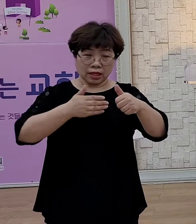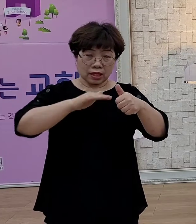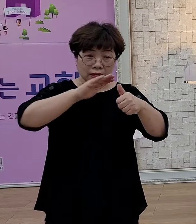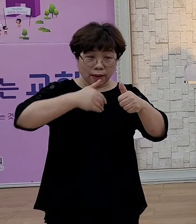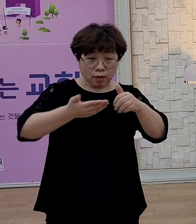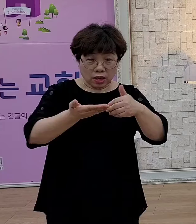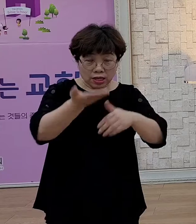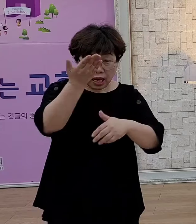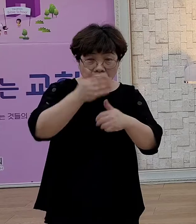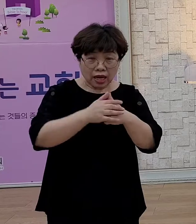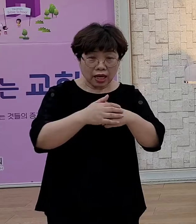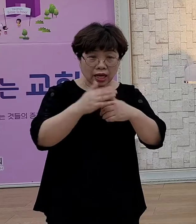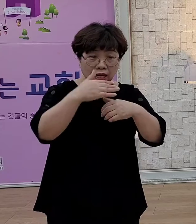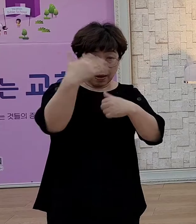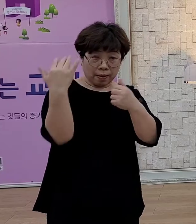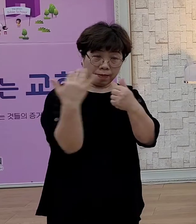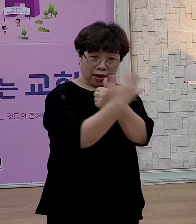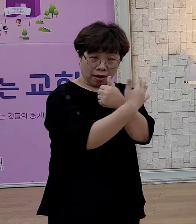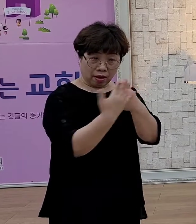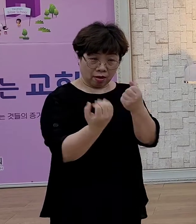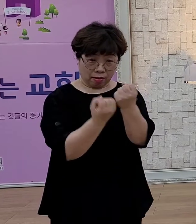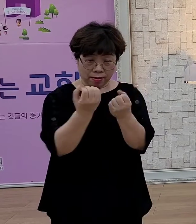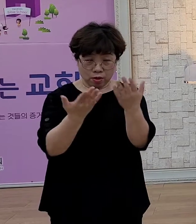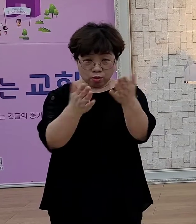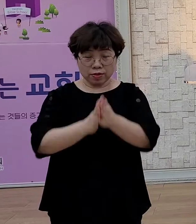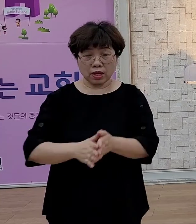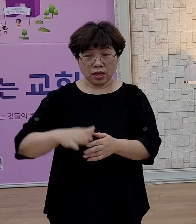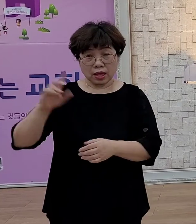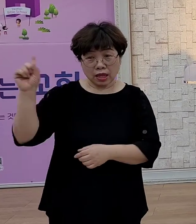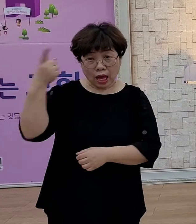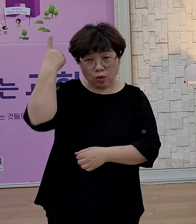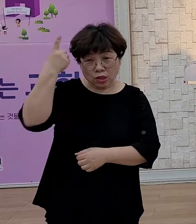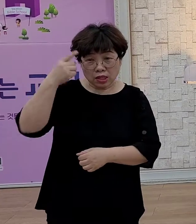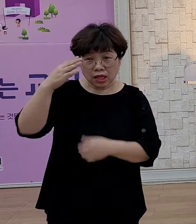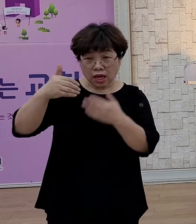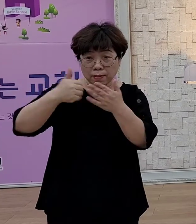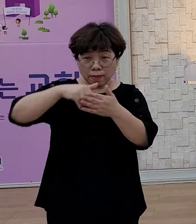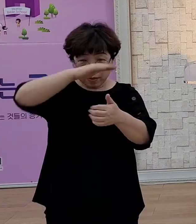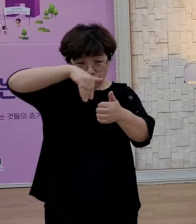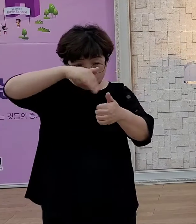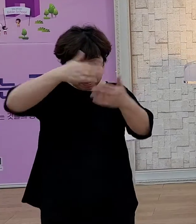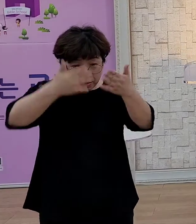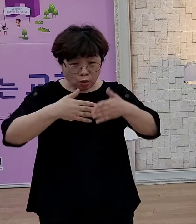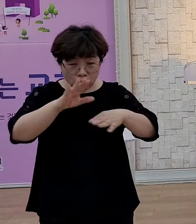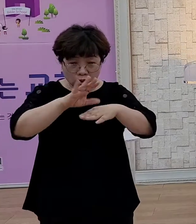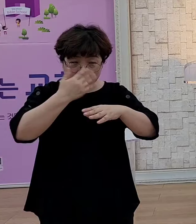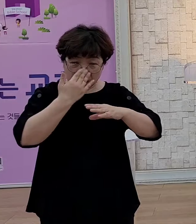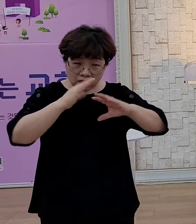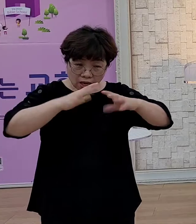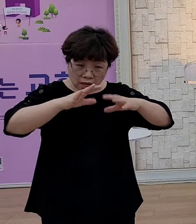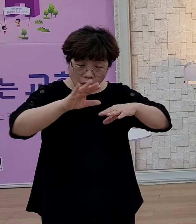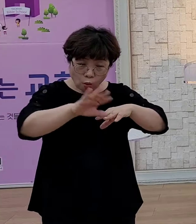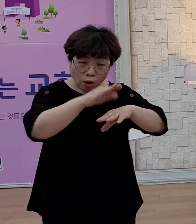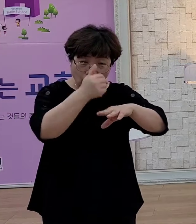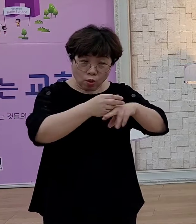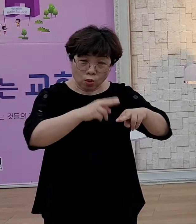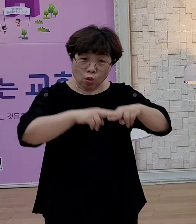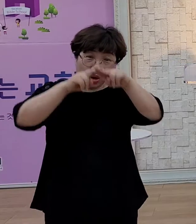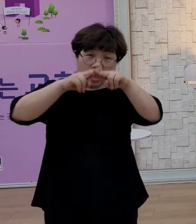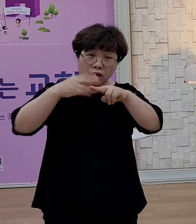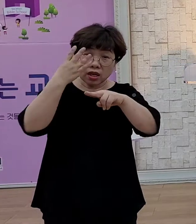하나님께 기름 부음을 받습니다. 그래서 이스라엘의 왕으로 이렇게 내정되는 귀한 축복을